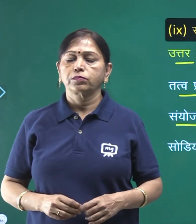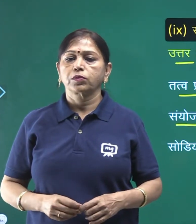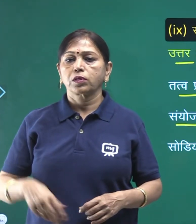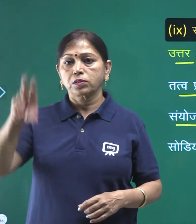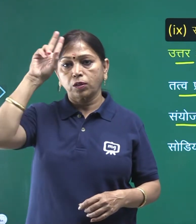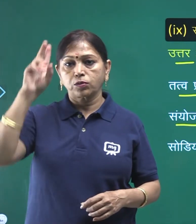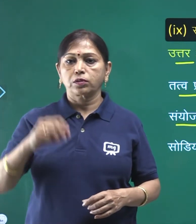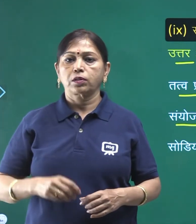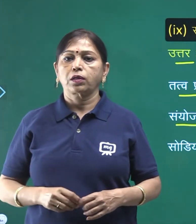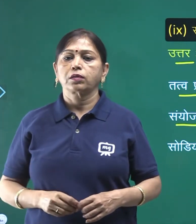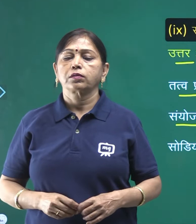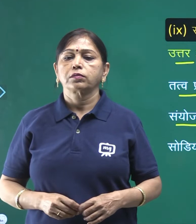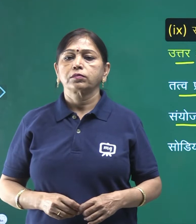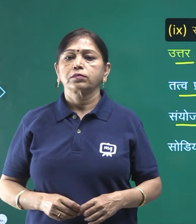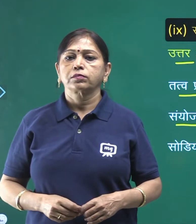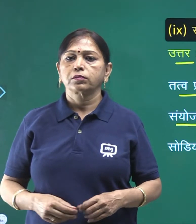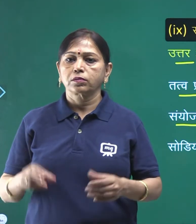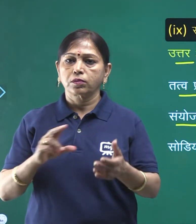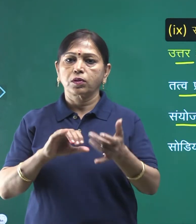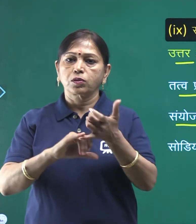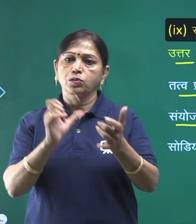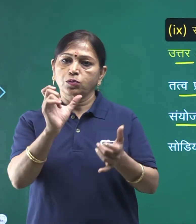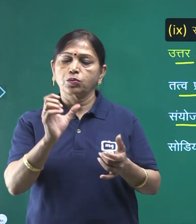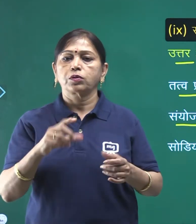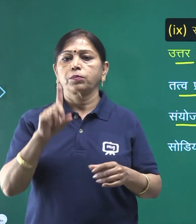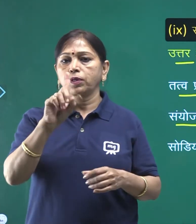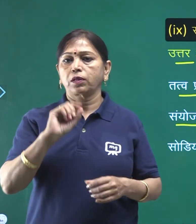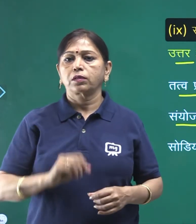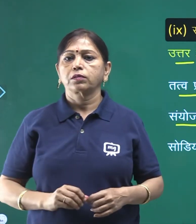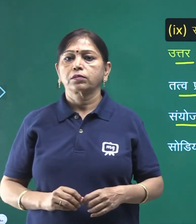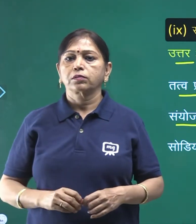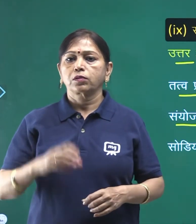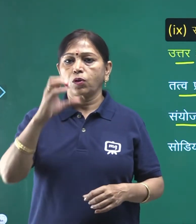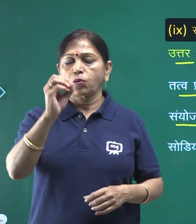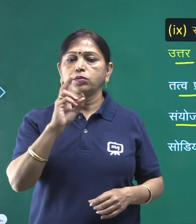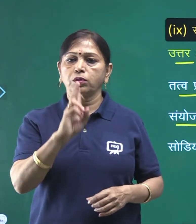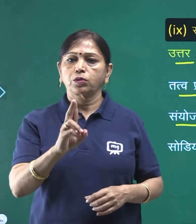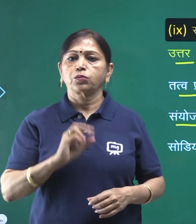संयोजकता सोडियम की 1 ऑक्साइड की 2